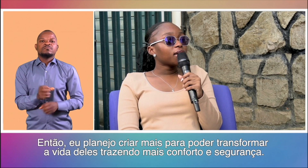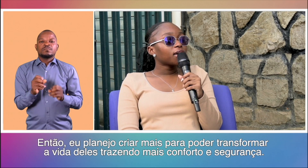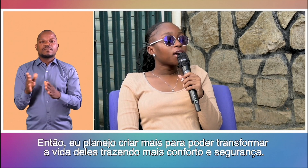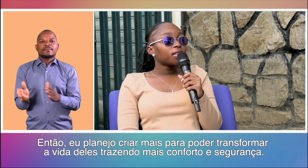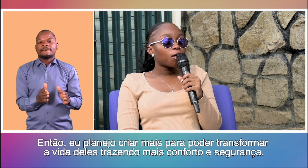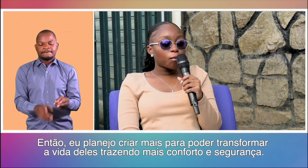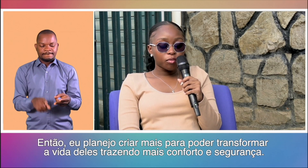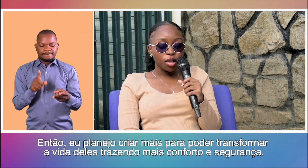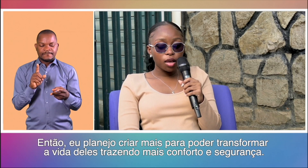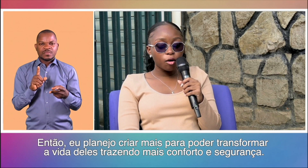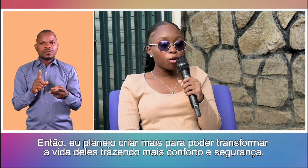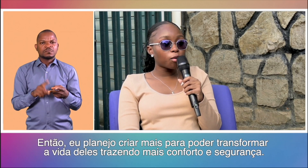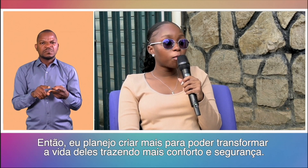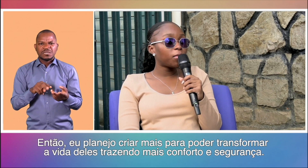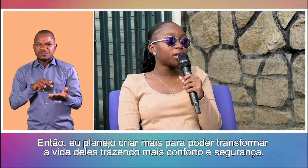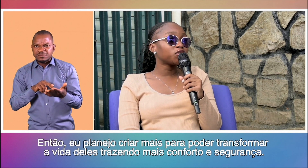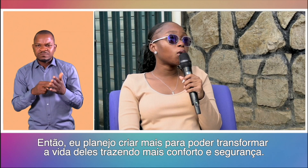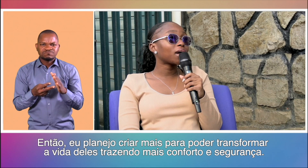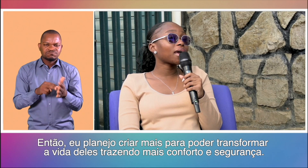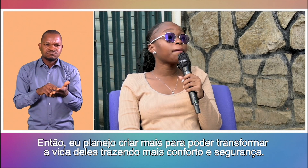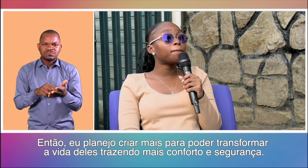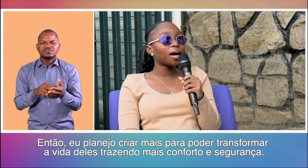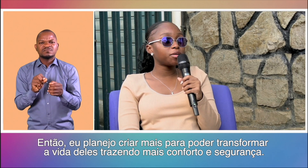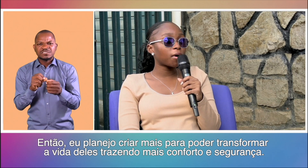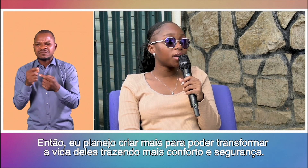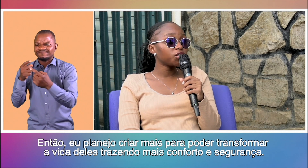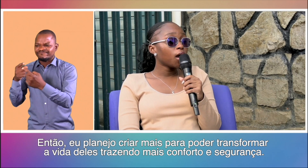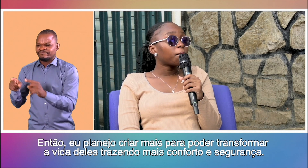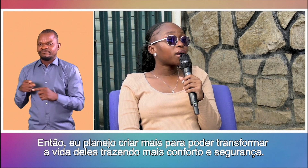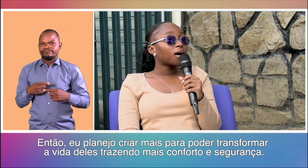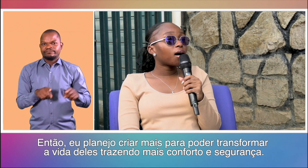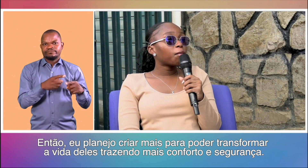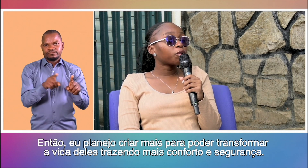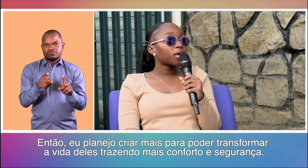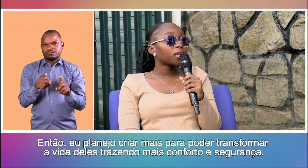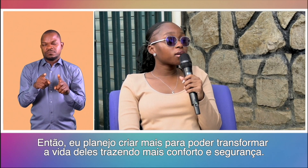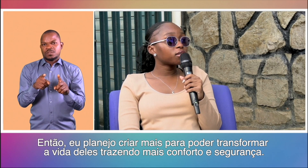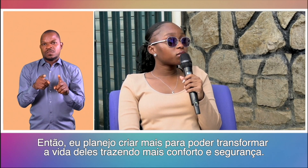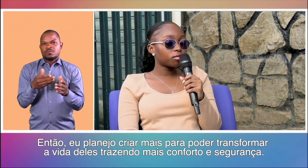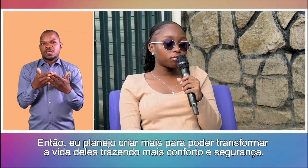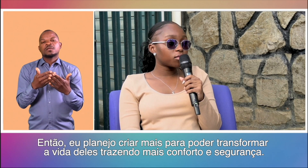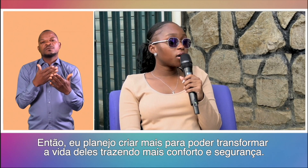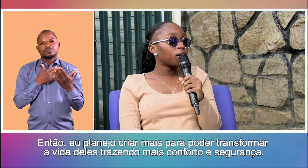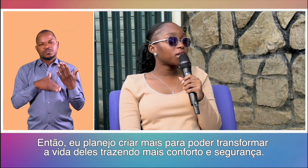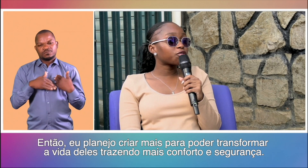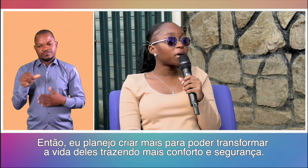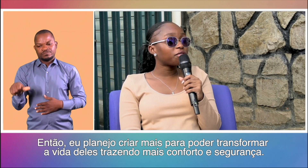E então eu planejo criar mais e mais para poder transformar a